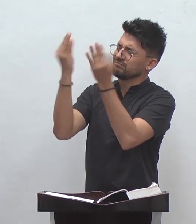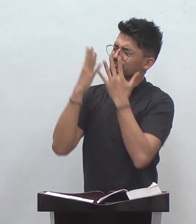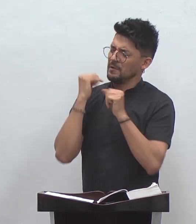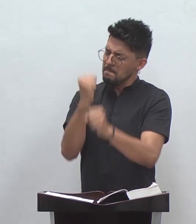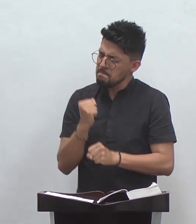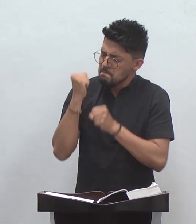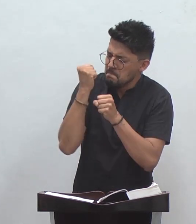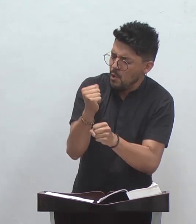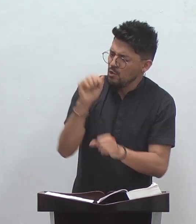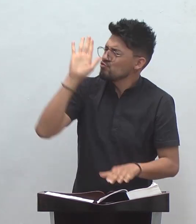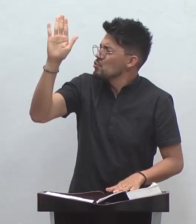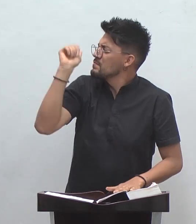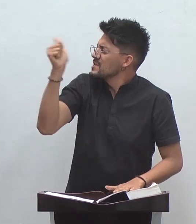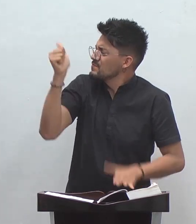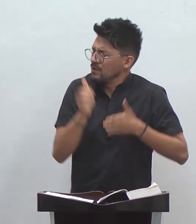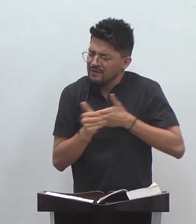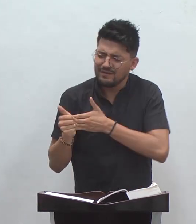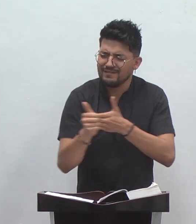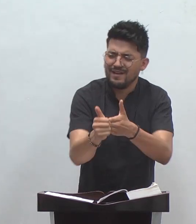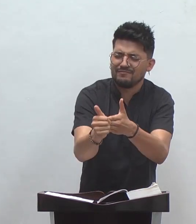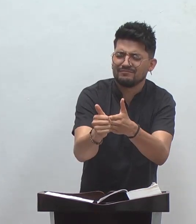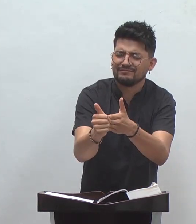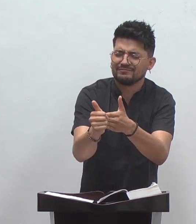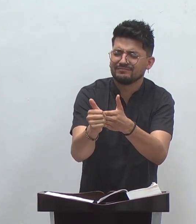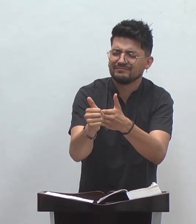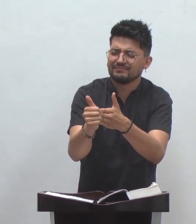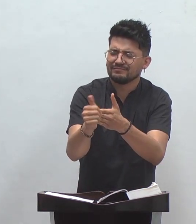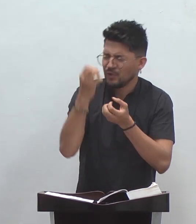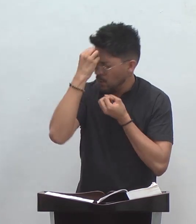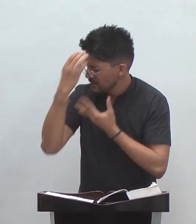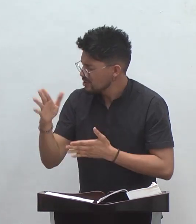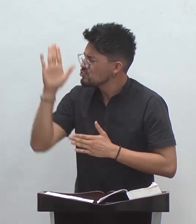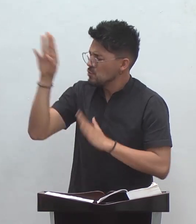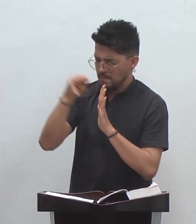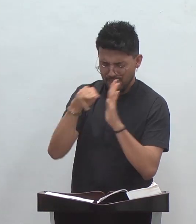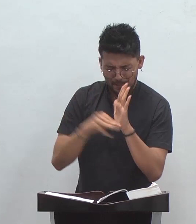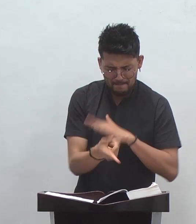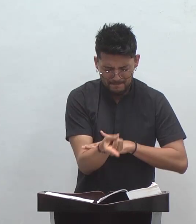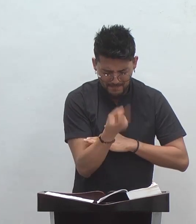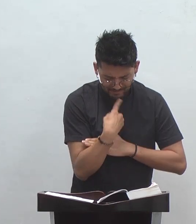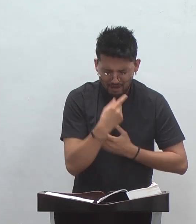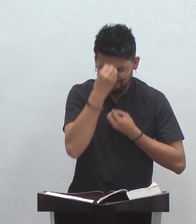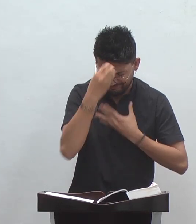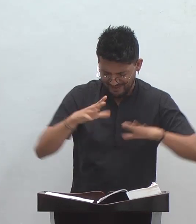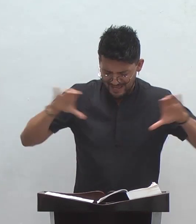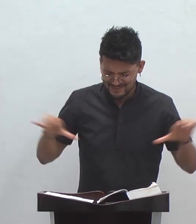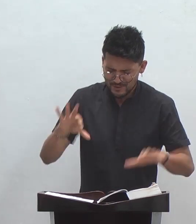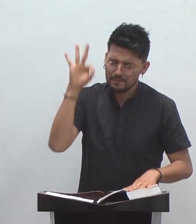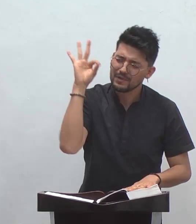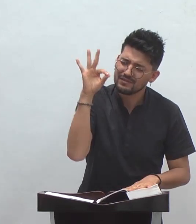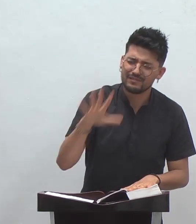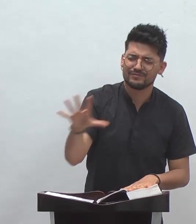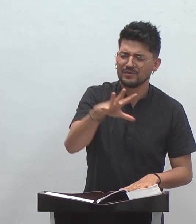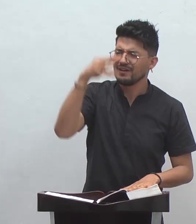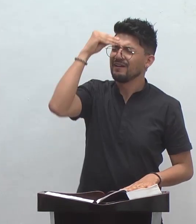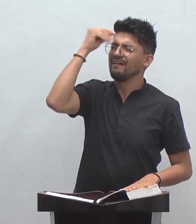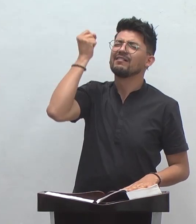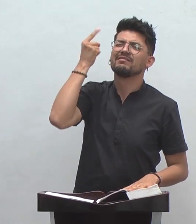espíritu, Señor. Llénanos con poder. Guíanos, Señor. Sé tú guiándonos esta mañana. Queremos obedecer tus mandatos y hacer